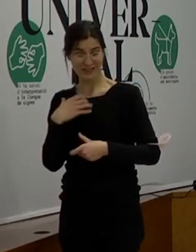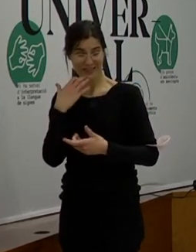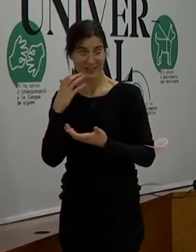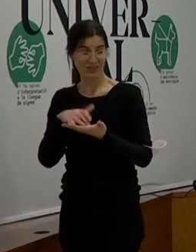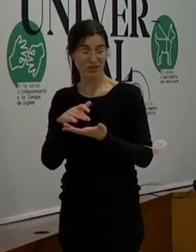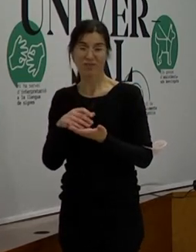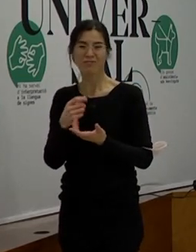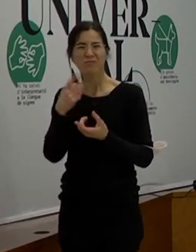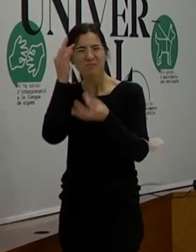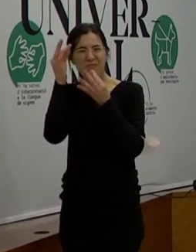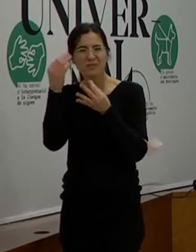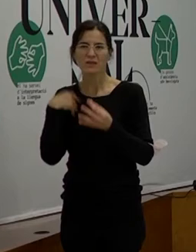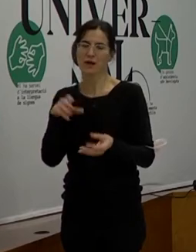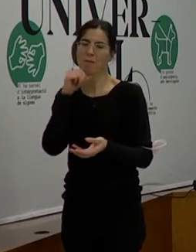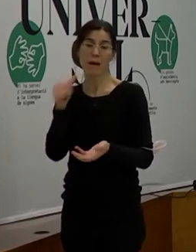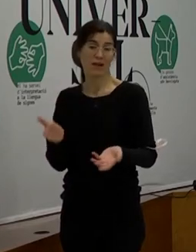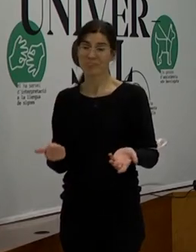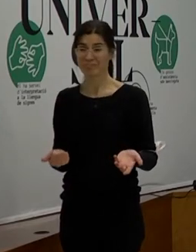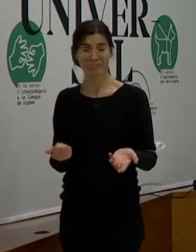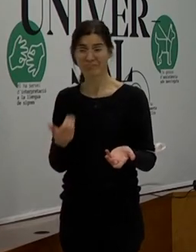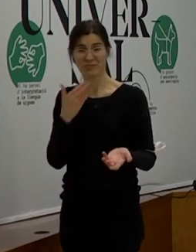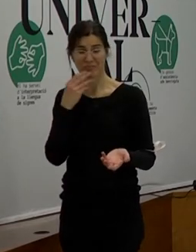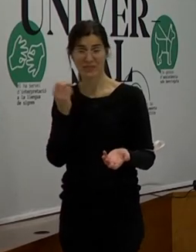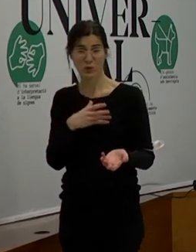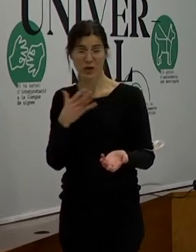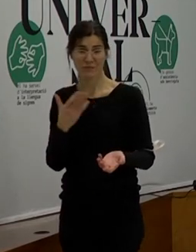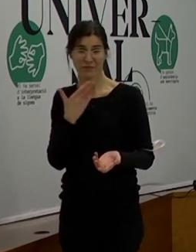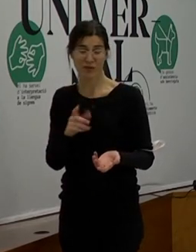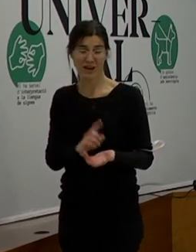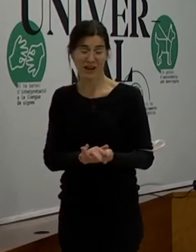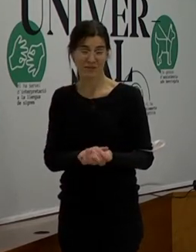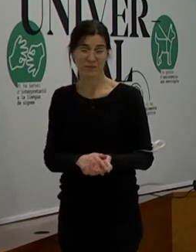2 centímetres està malament. Malament.